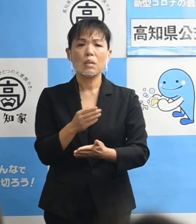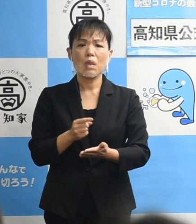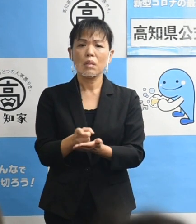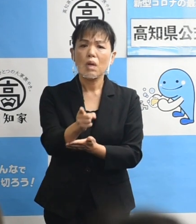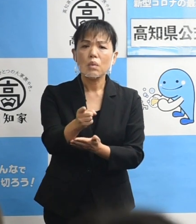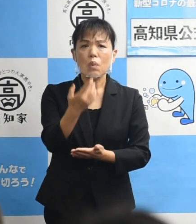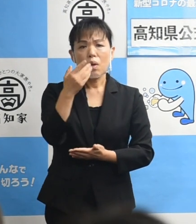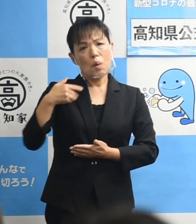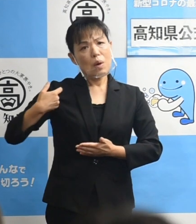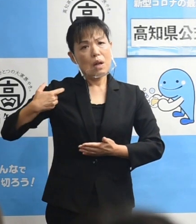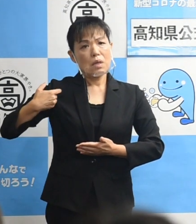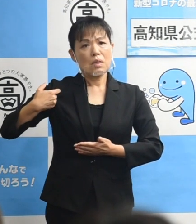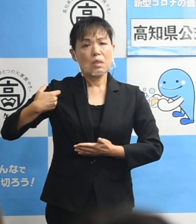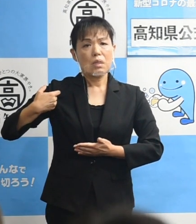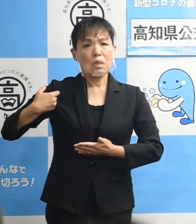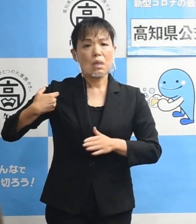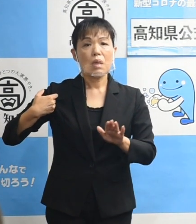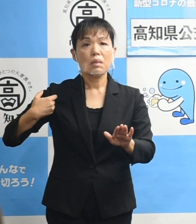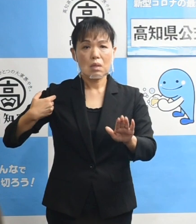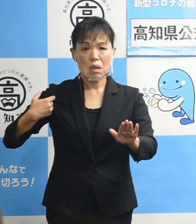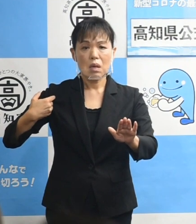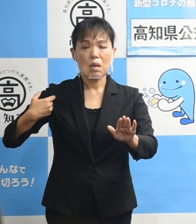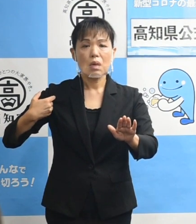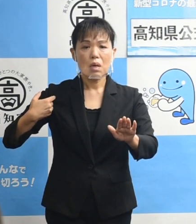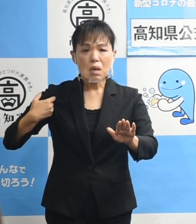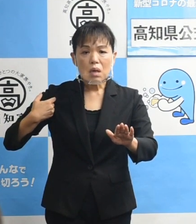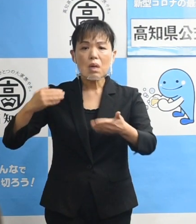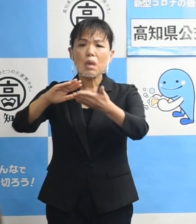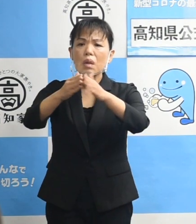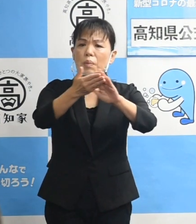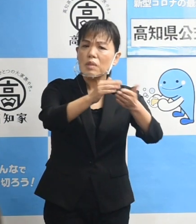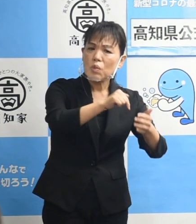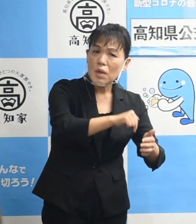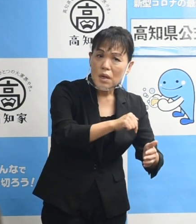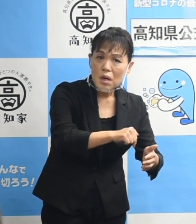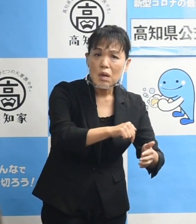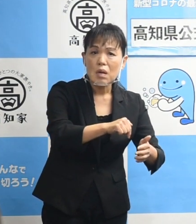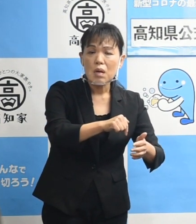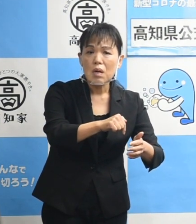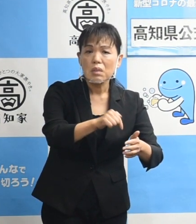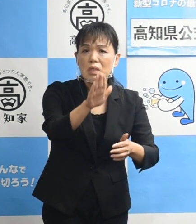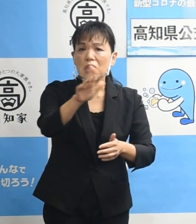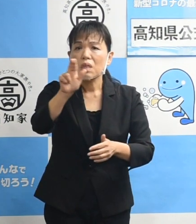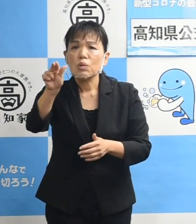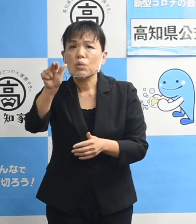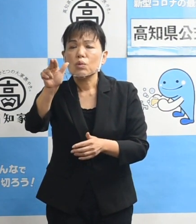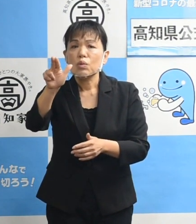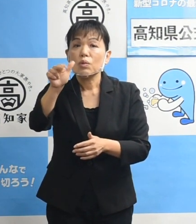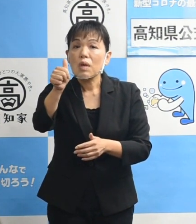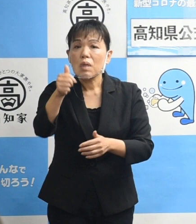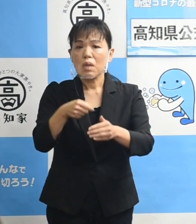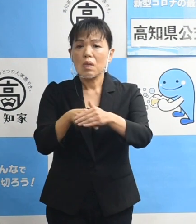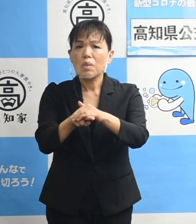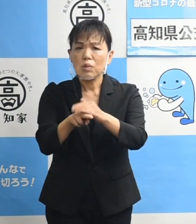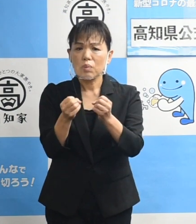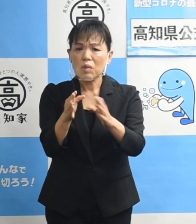ございましたけれども、この数字を見ましても、市中に相当程度このデルタ株を中心とします新